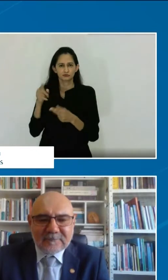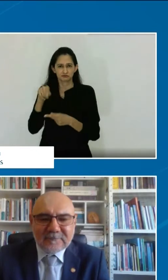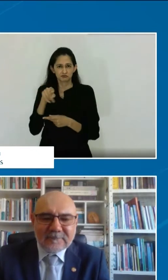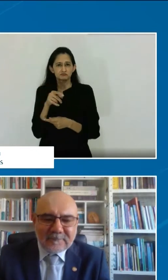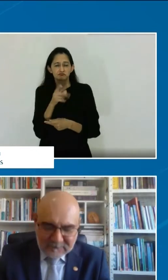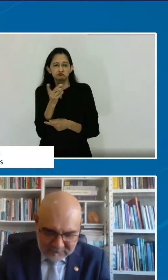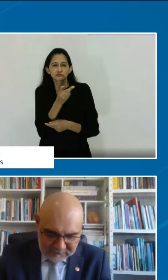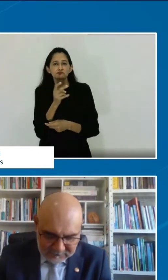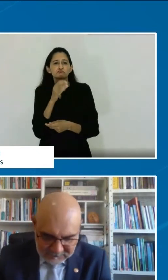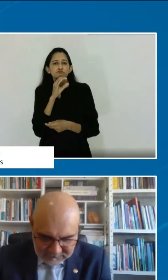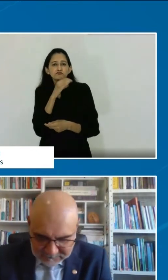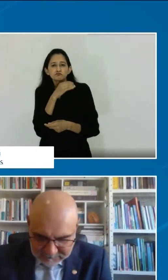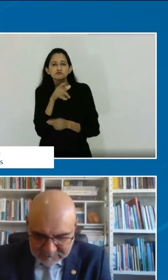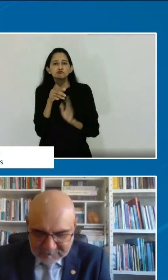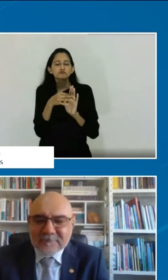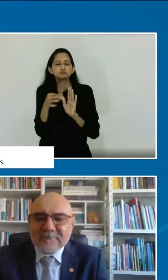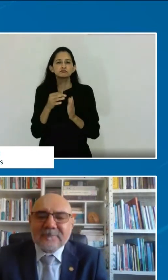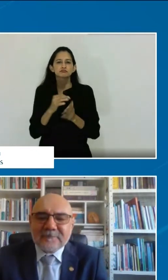Edivar.